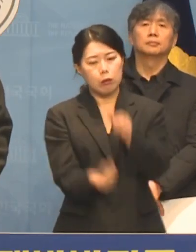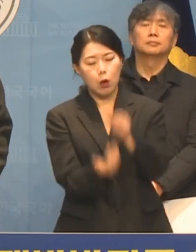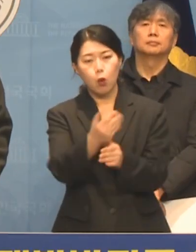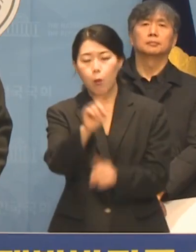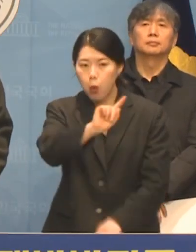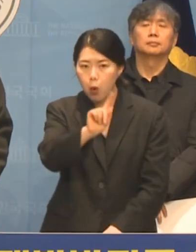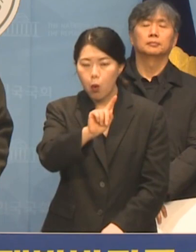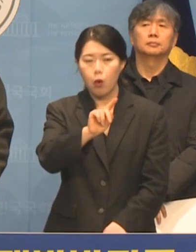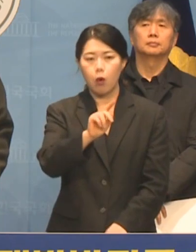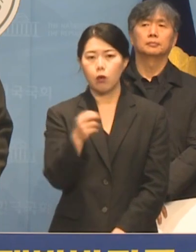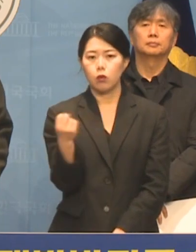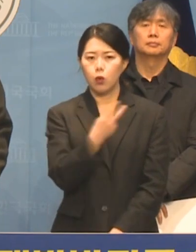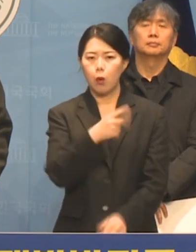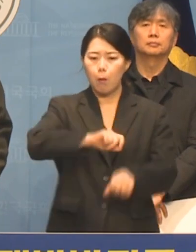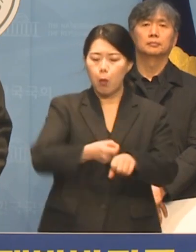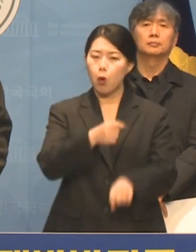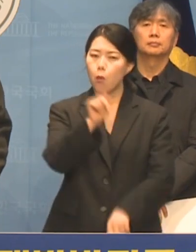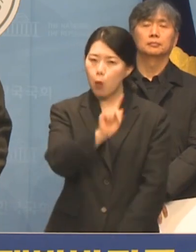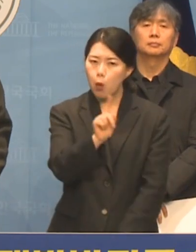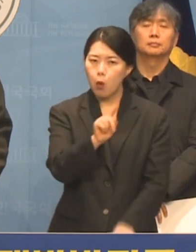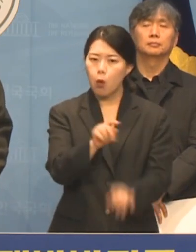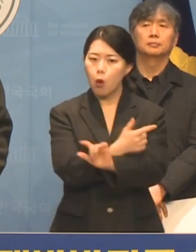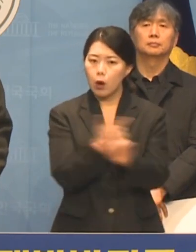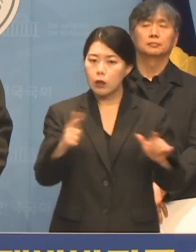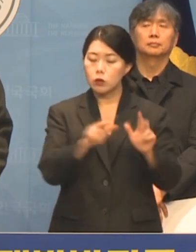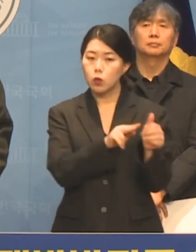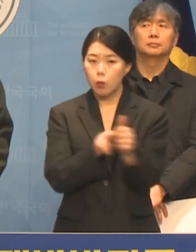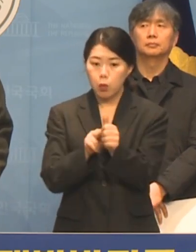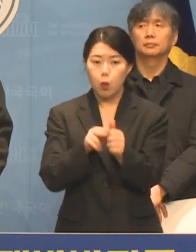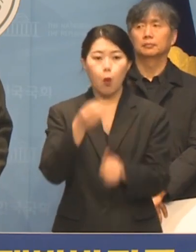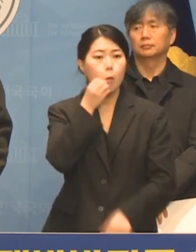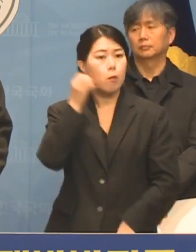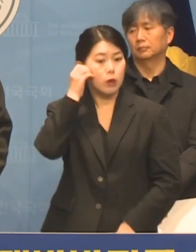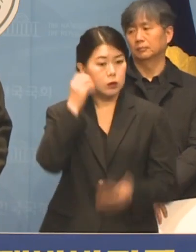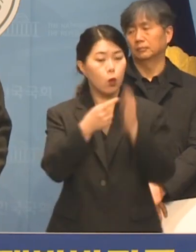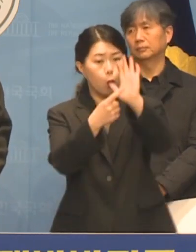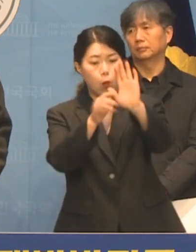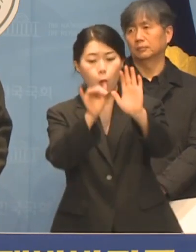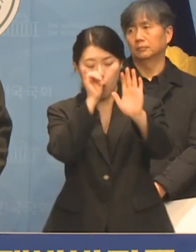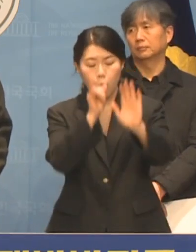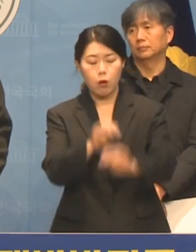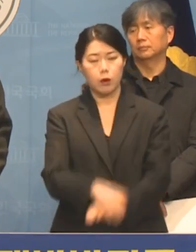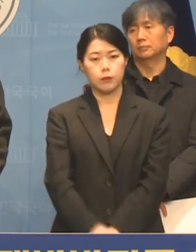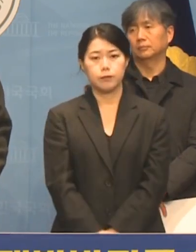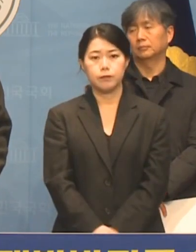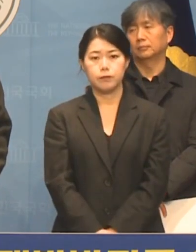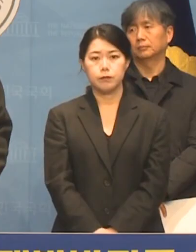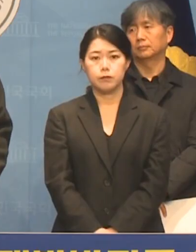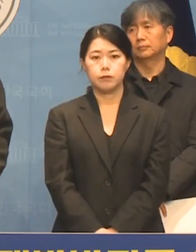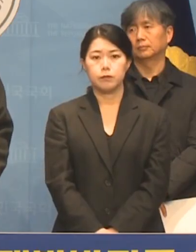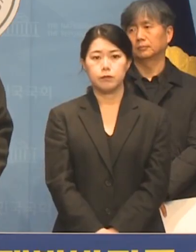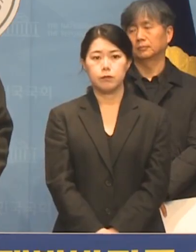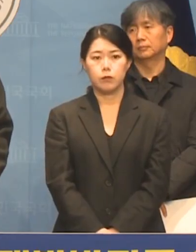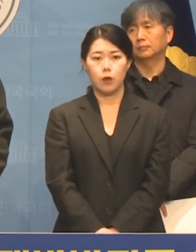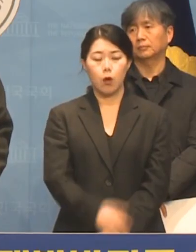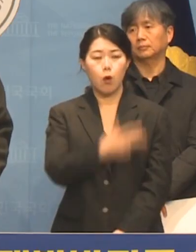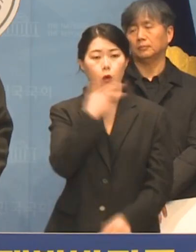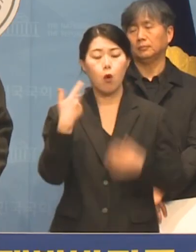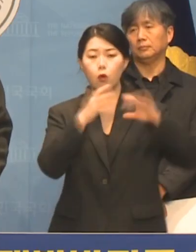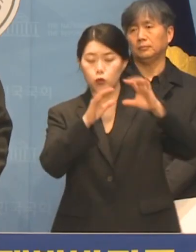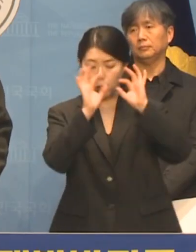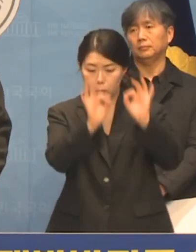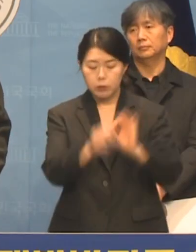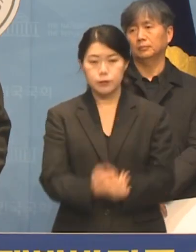일어났는지, 어떤 처벌을 받았는지 등등의 정보들을 홈페이지를 통해서도 제대로 공개를 하고 있습니다. 영국 보건안정청